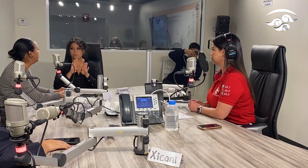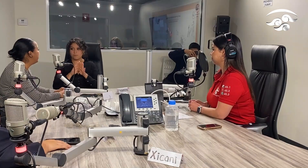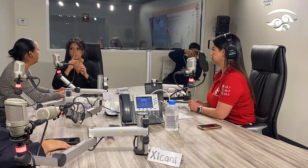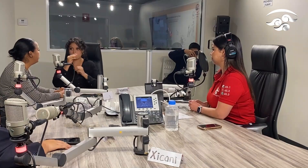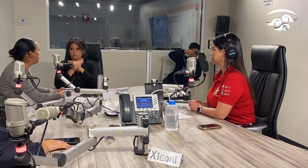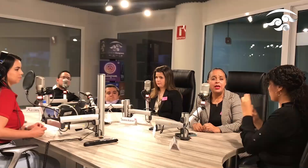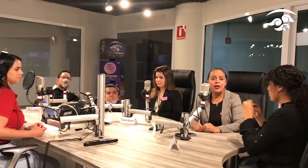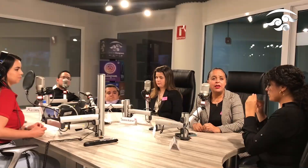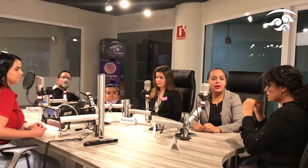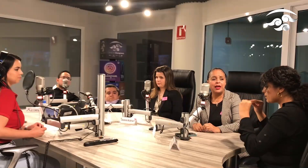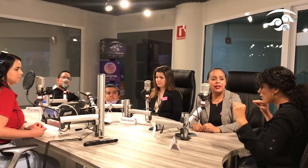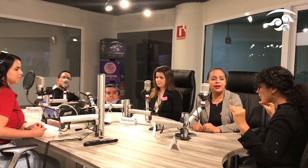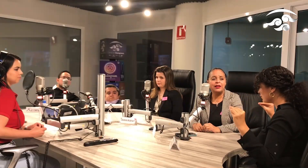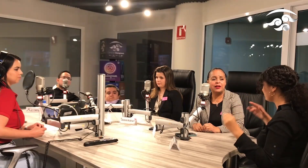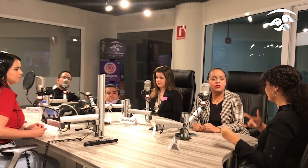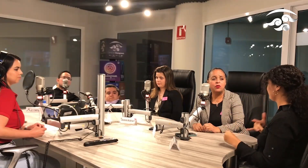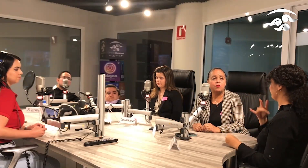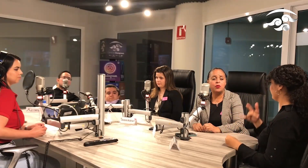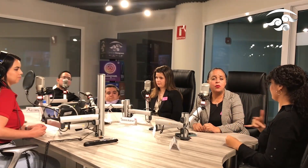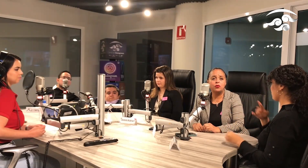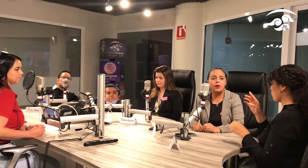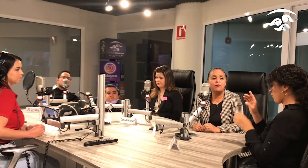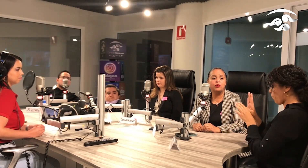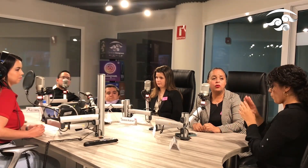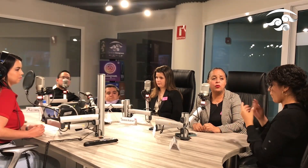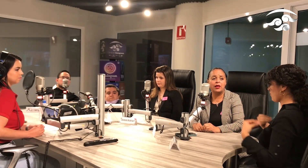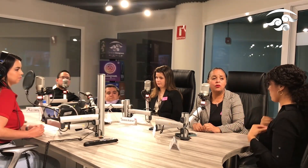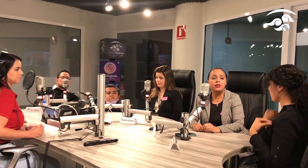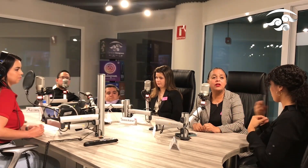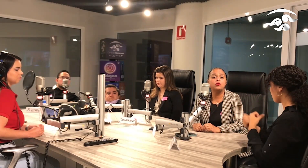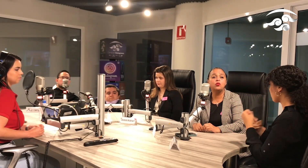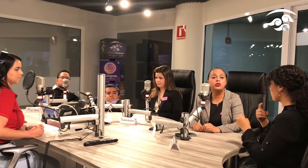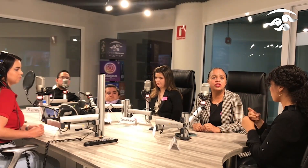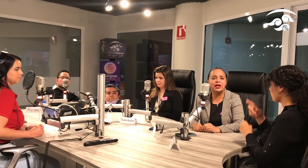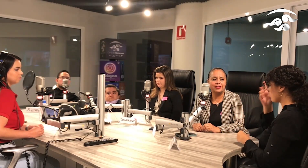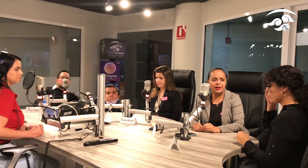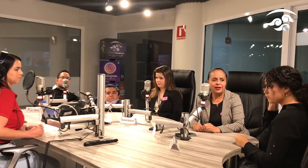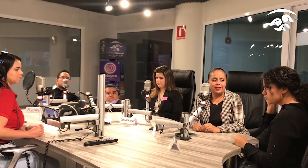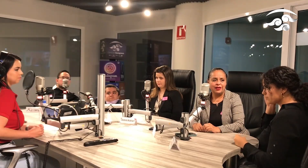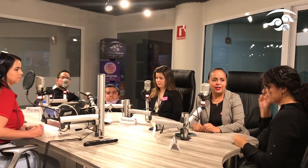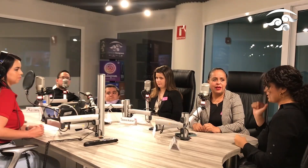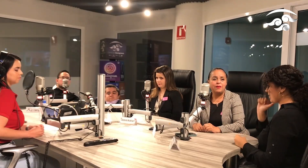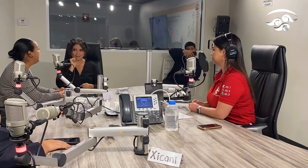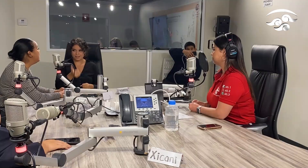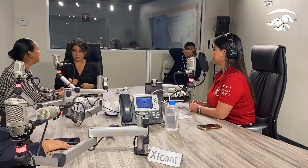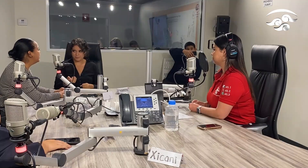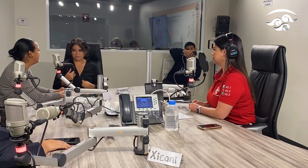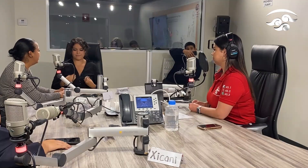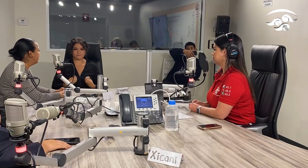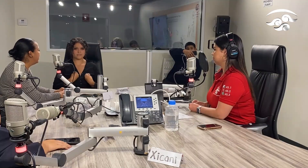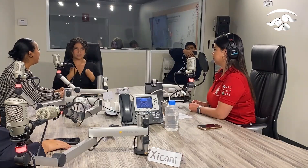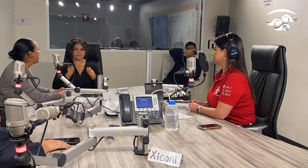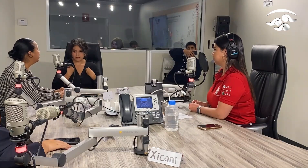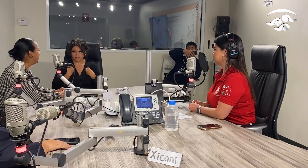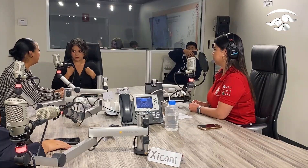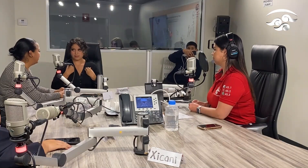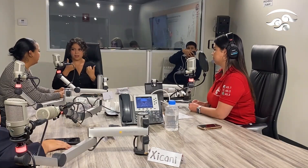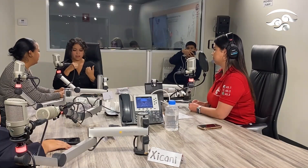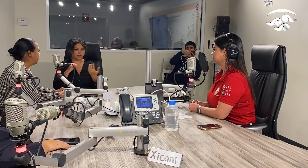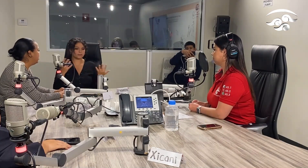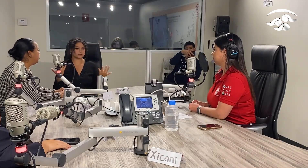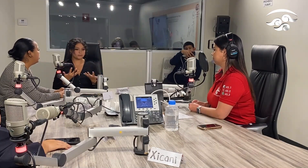en silencio, y que esa Generación Pro son afortunados de escuchar, de vivir, de